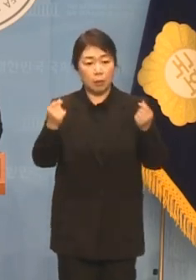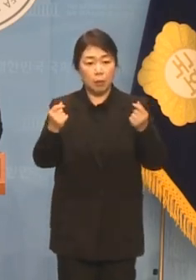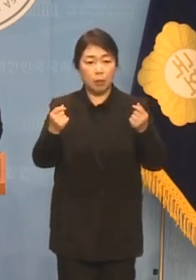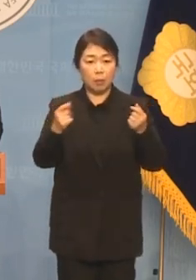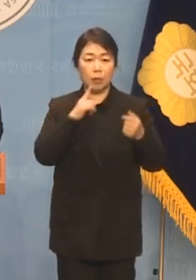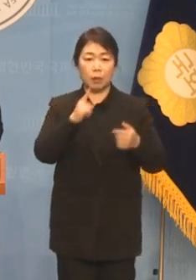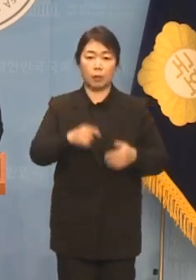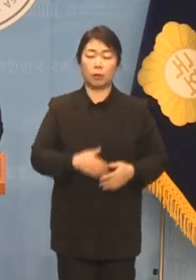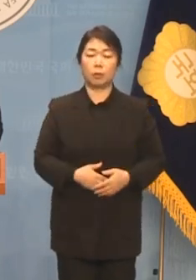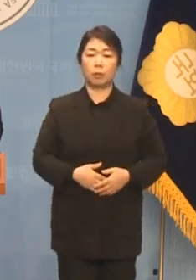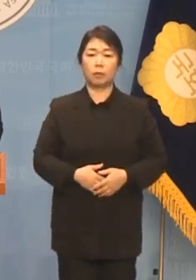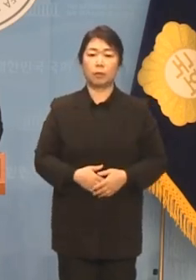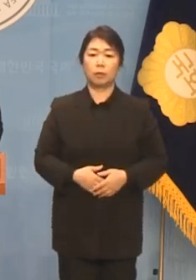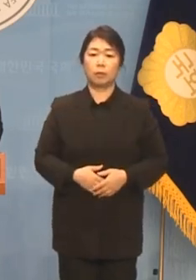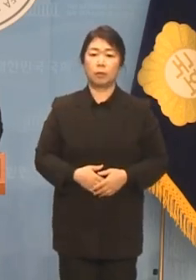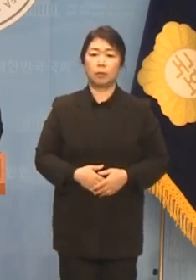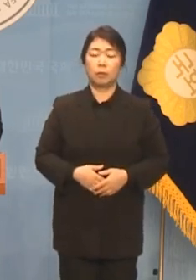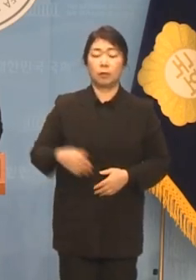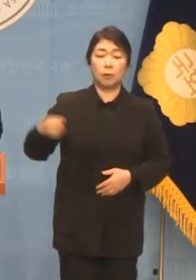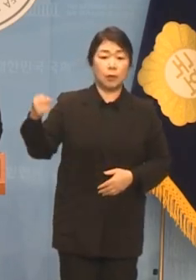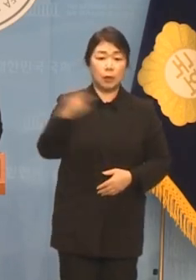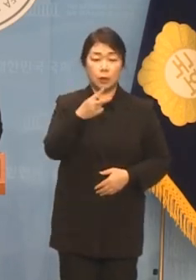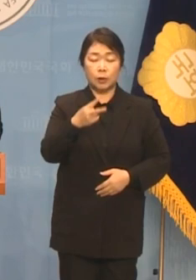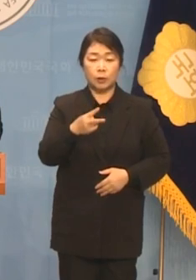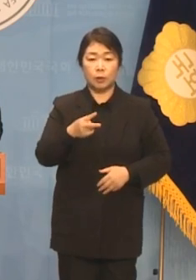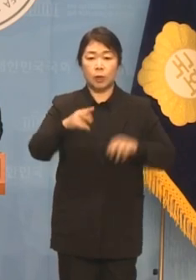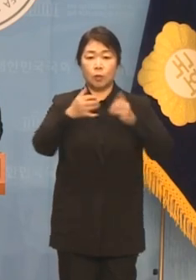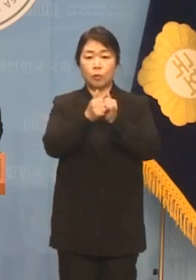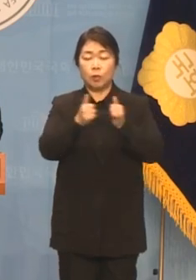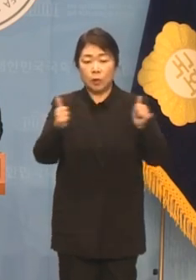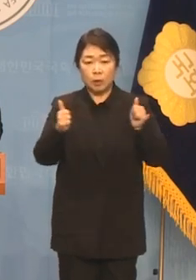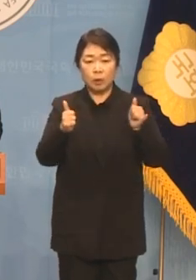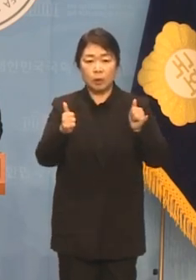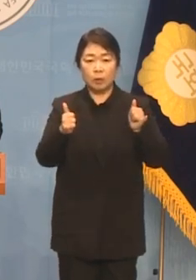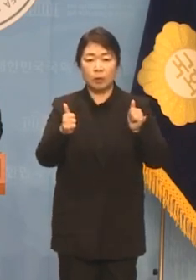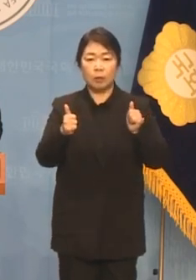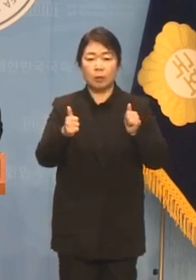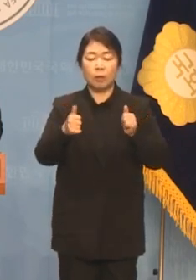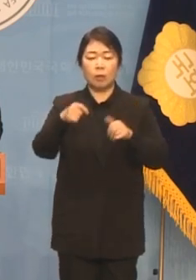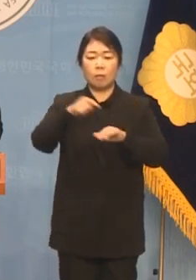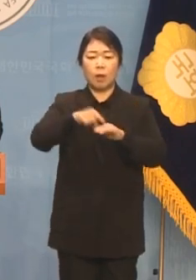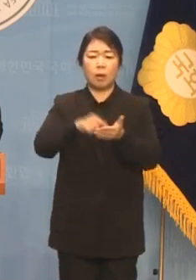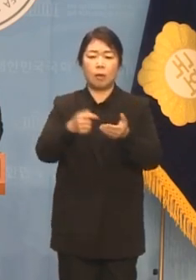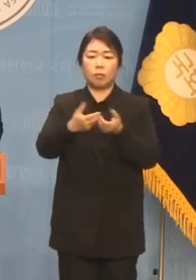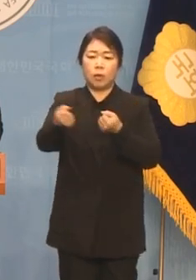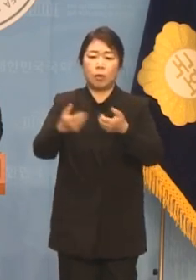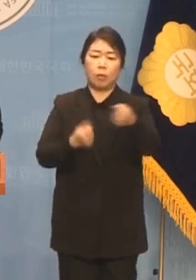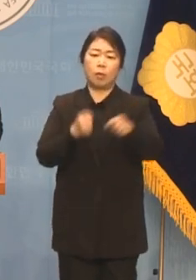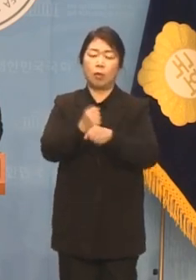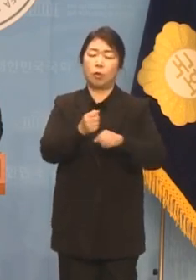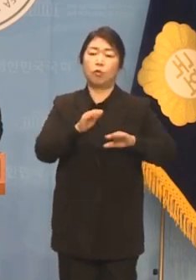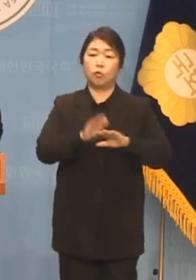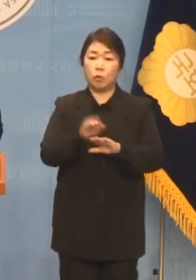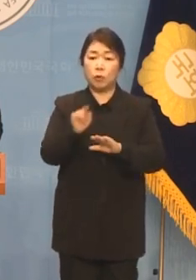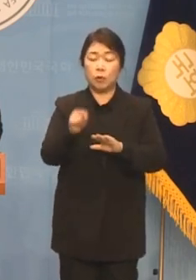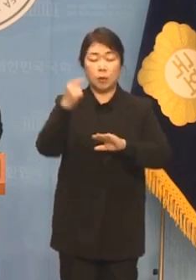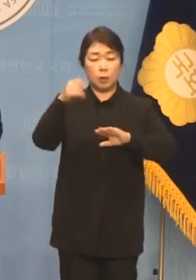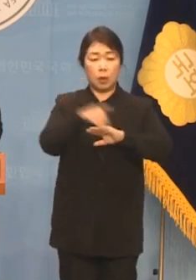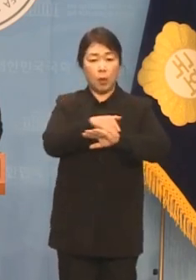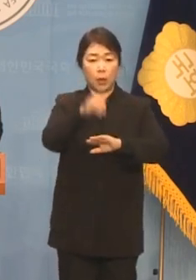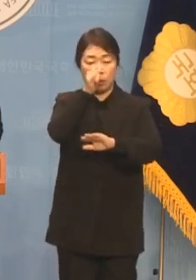묻습니다 기코 다시 국 국론을 분열시키고 국론을 분열시키려 하는